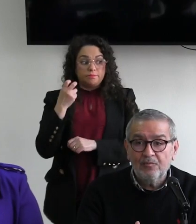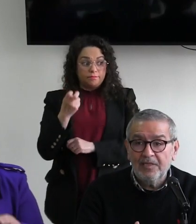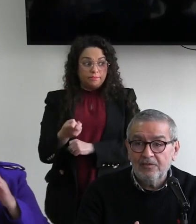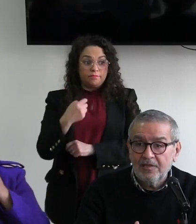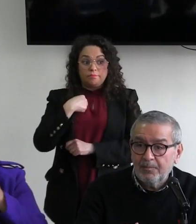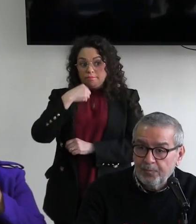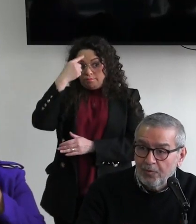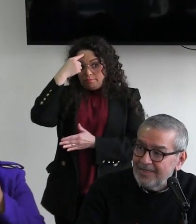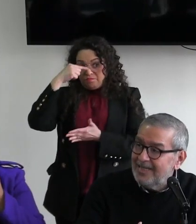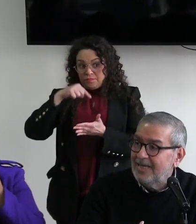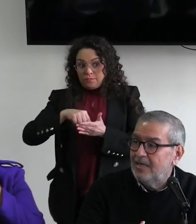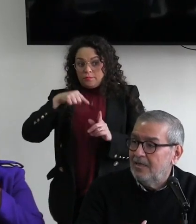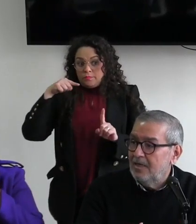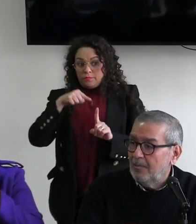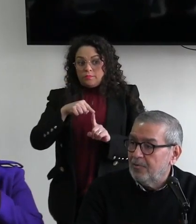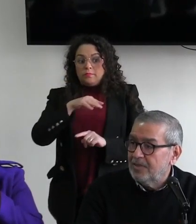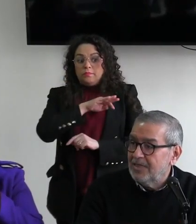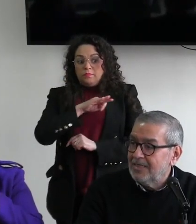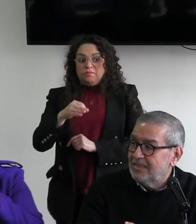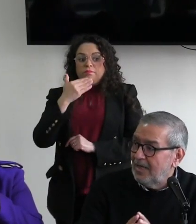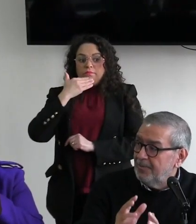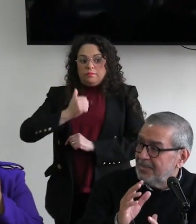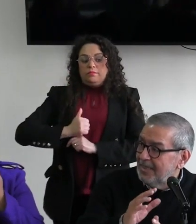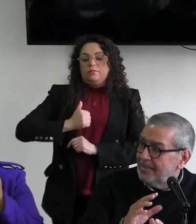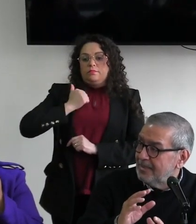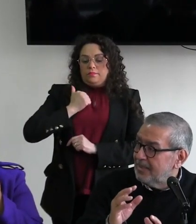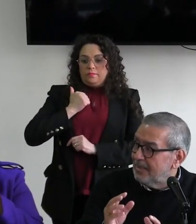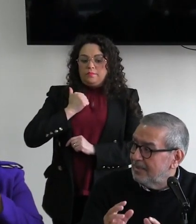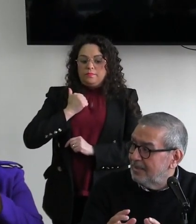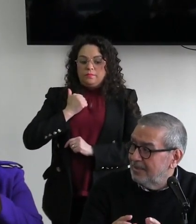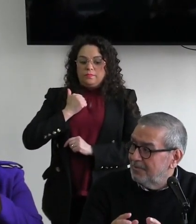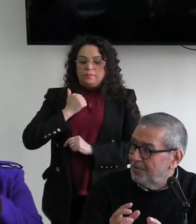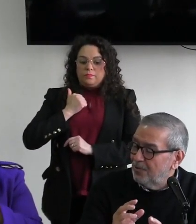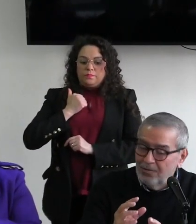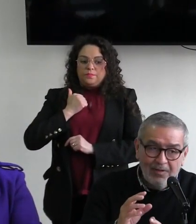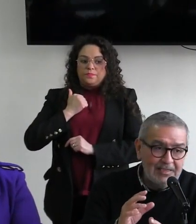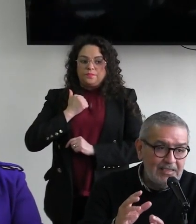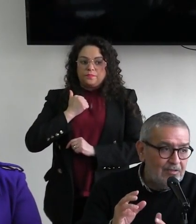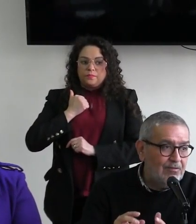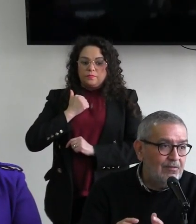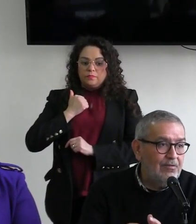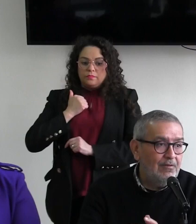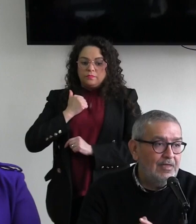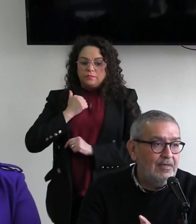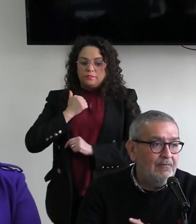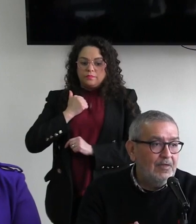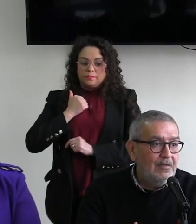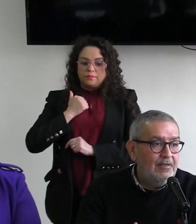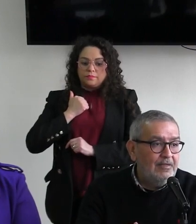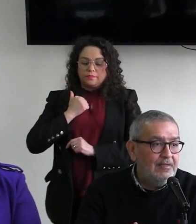buen instrumento que podría aprovecharse, a pesar de que no ha sido